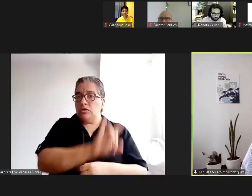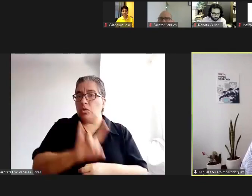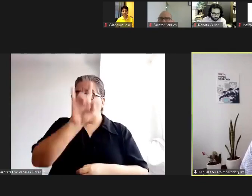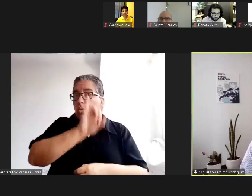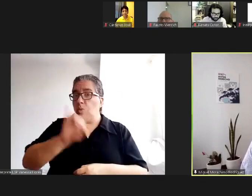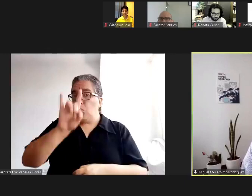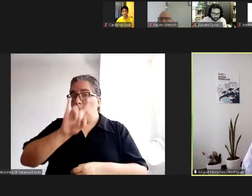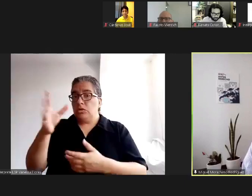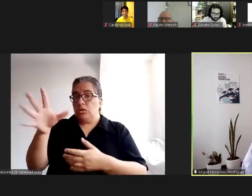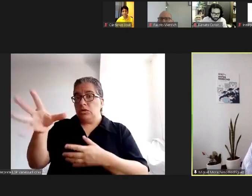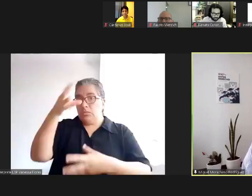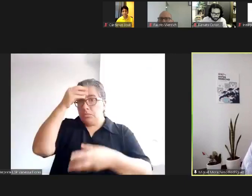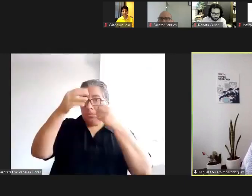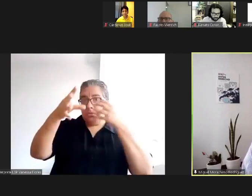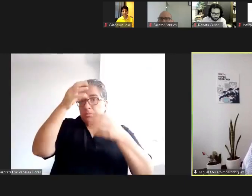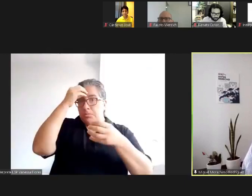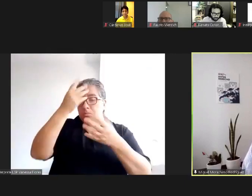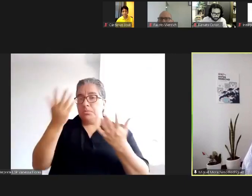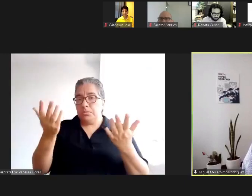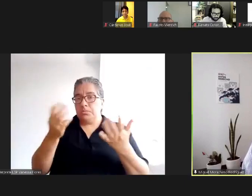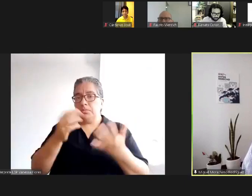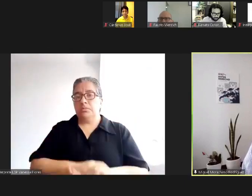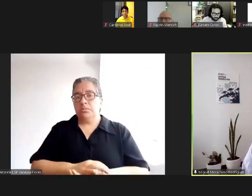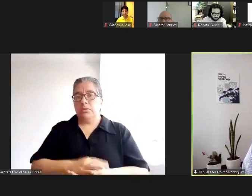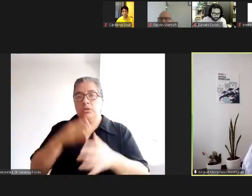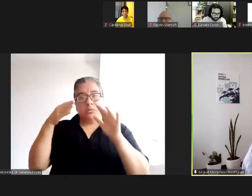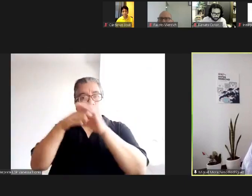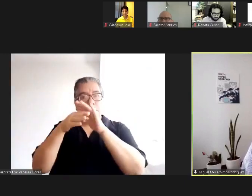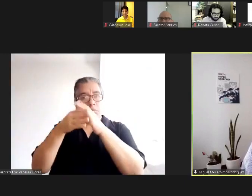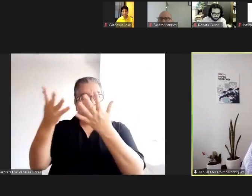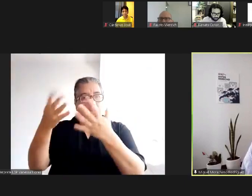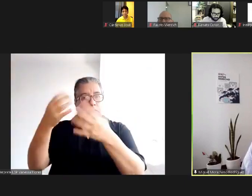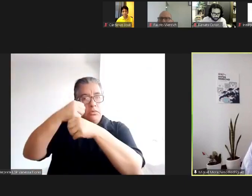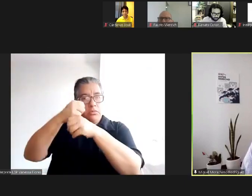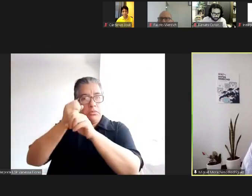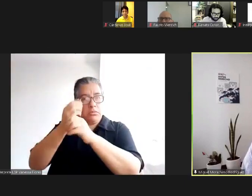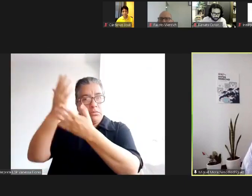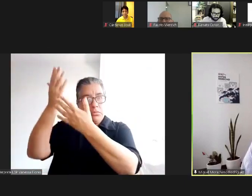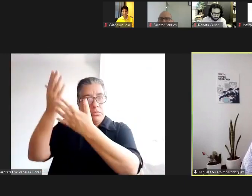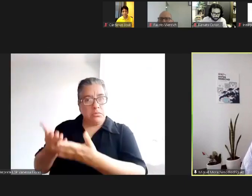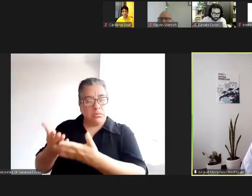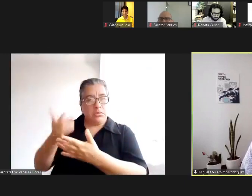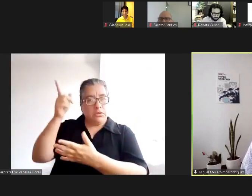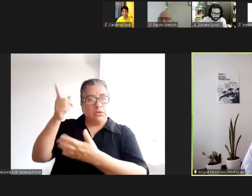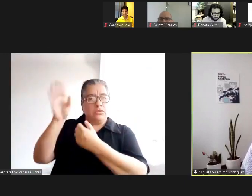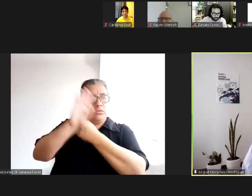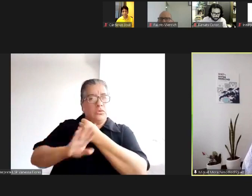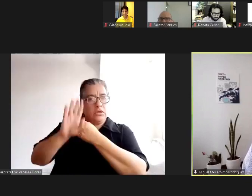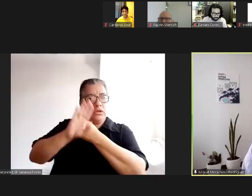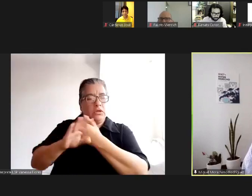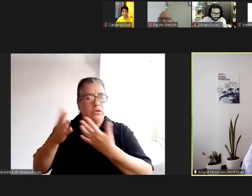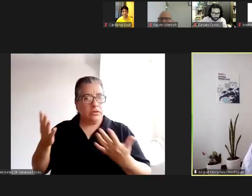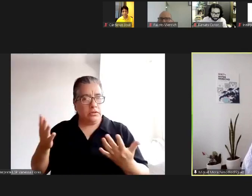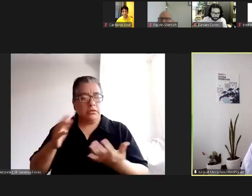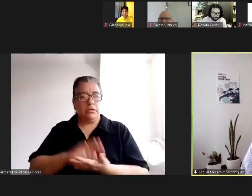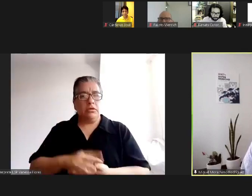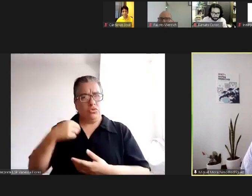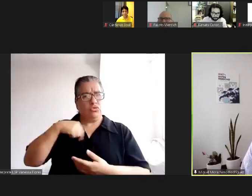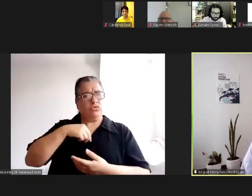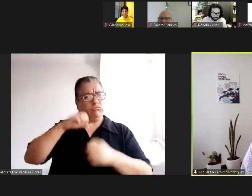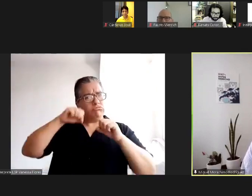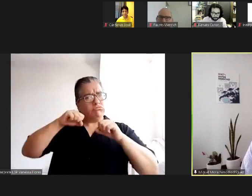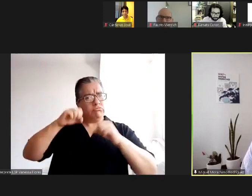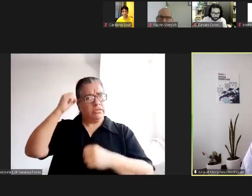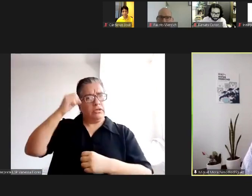los consumidores, de las personas que accedemos a las obras protegidas por derechos de autor. Nosotros también tenemos derechos.